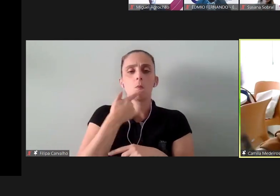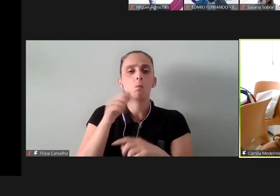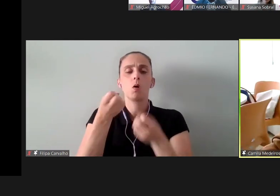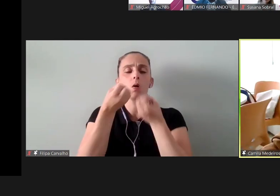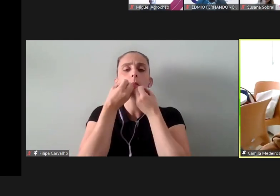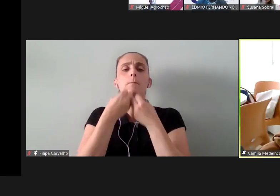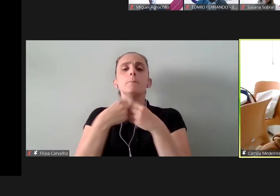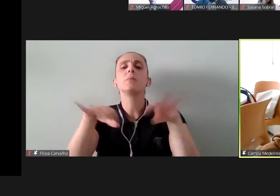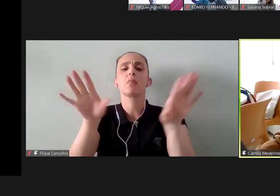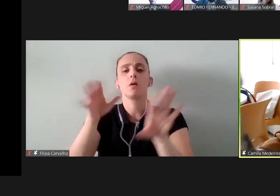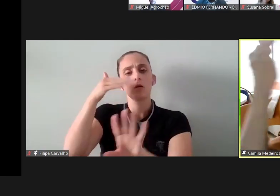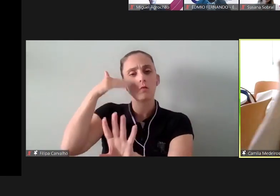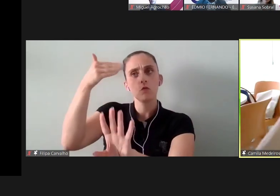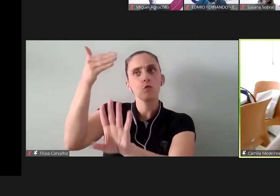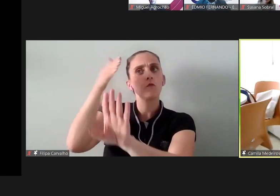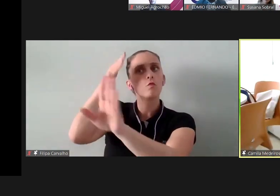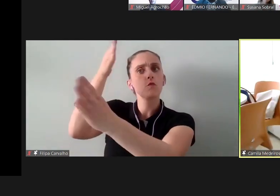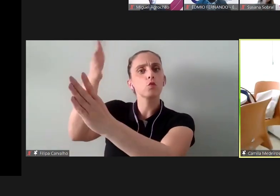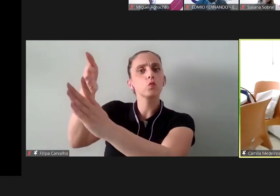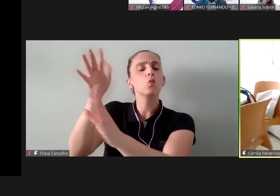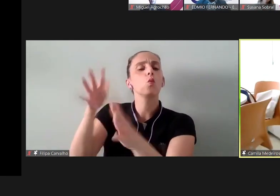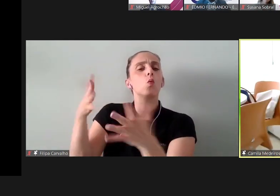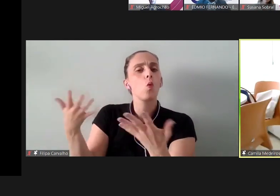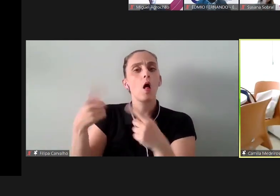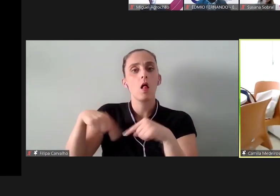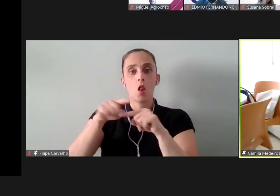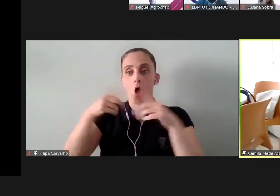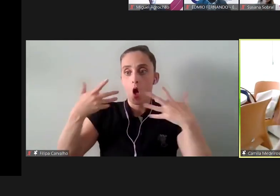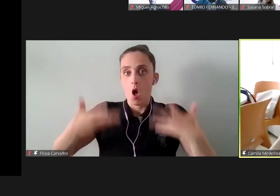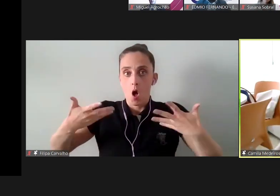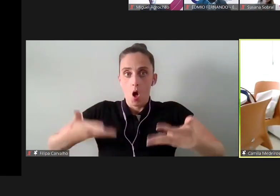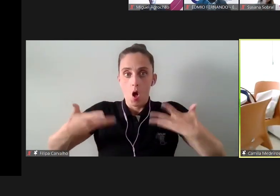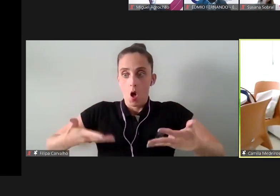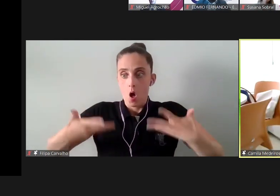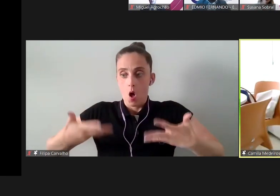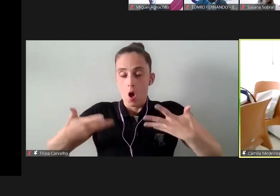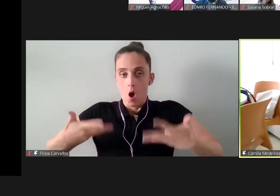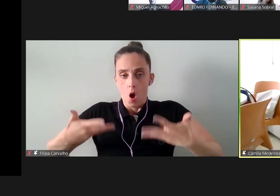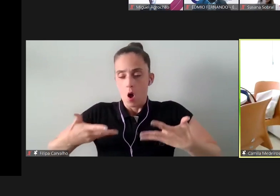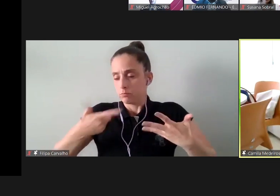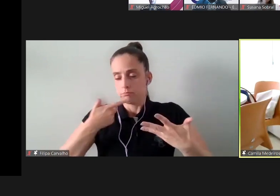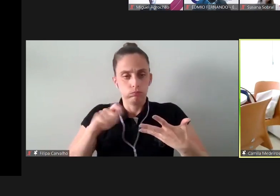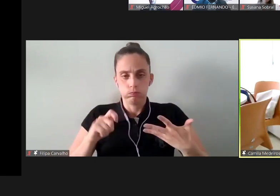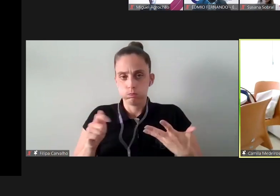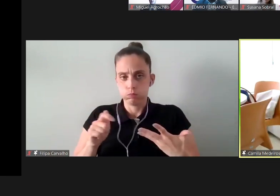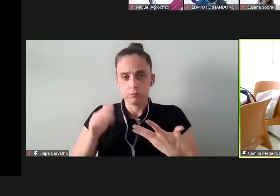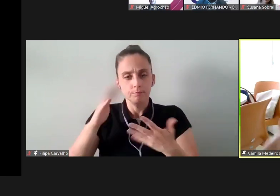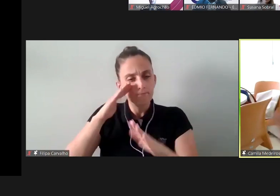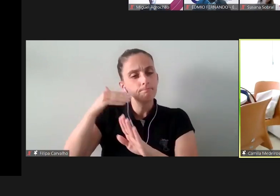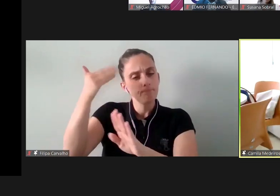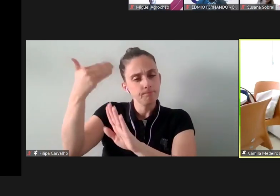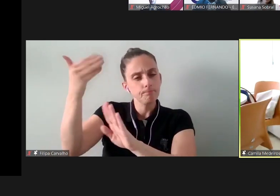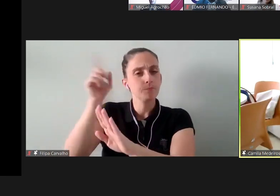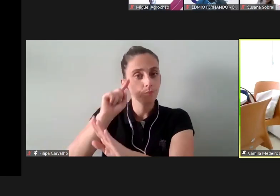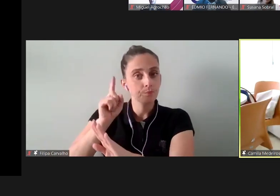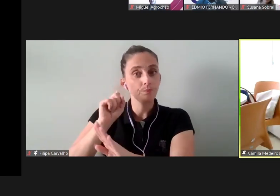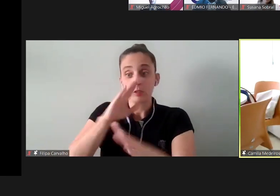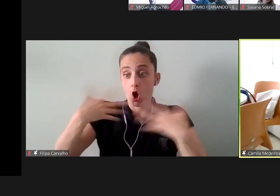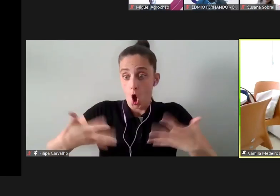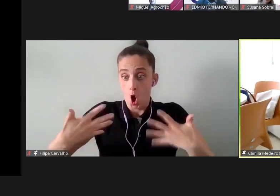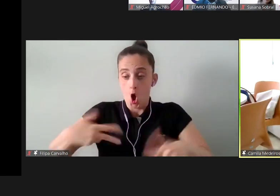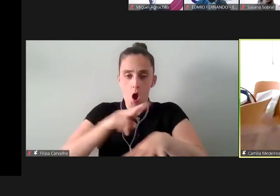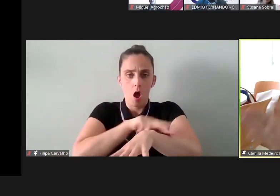perder o horizonte de vista e ficar muito ensimesmado nos problemas atuais da administração, senão a gente vai perder o